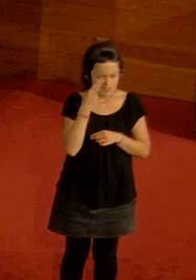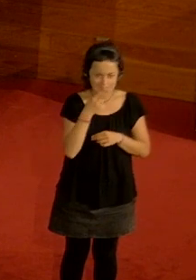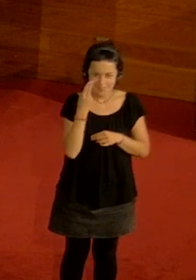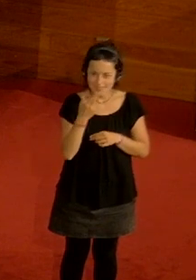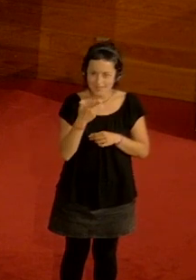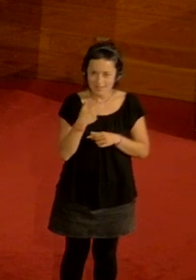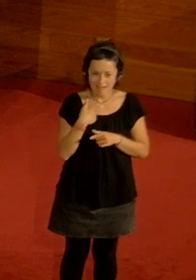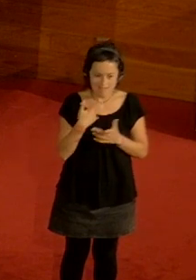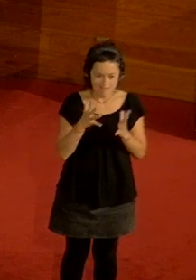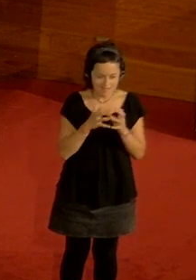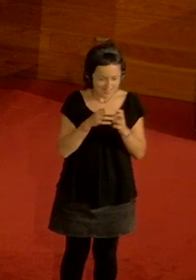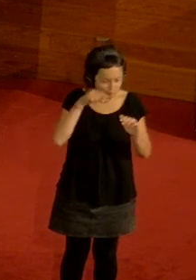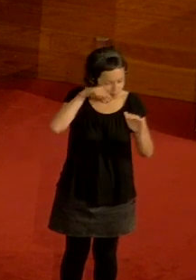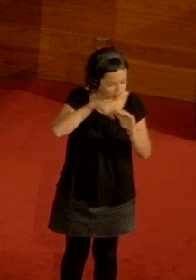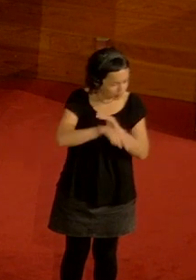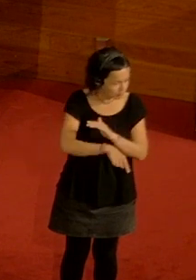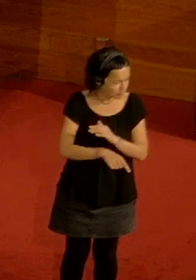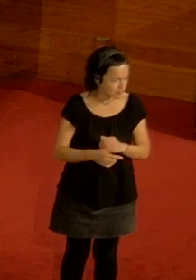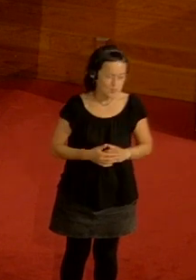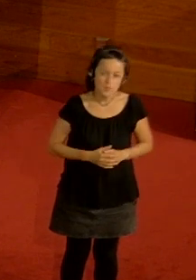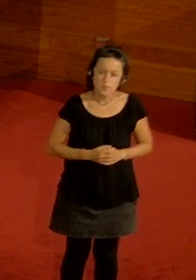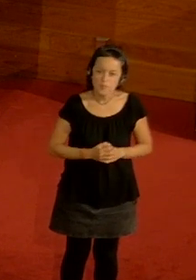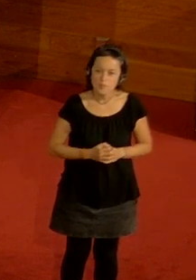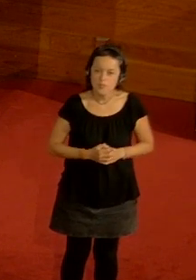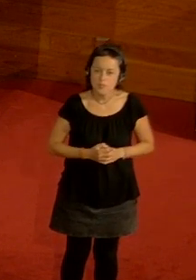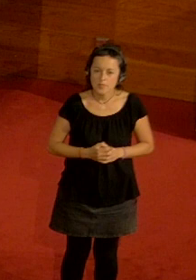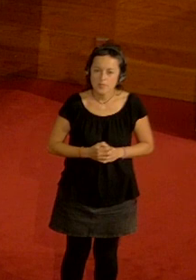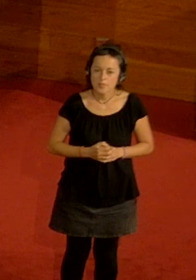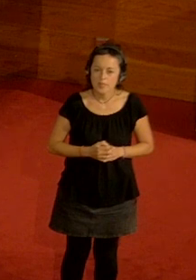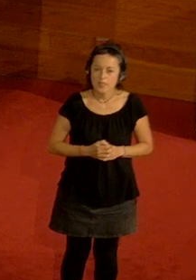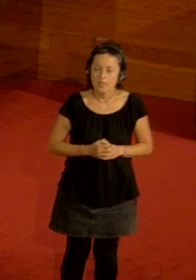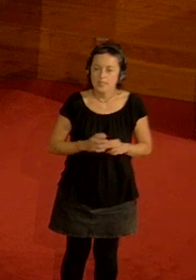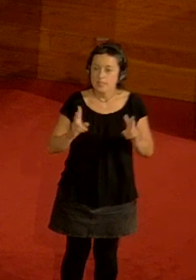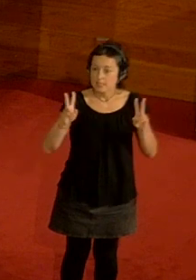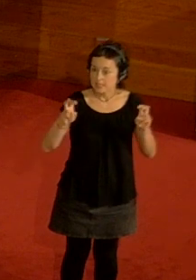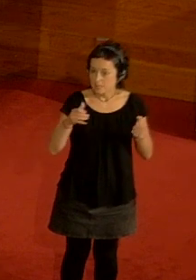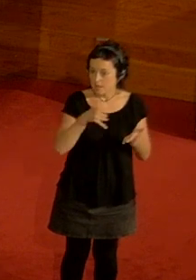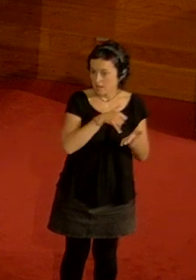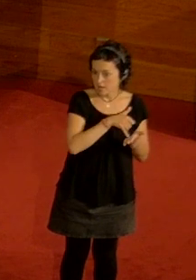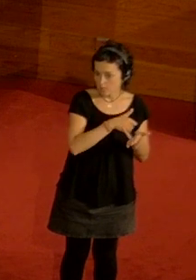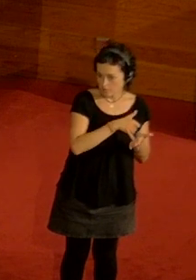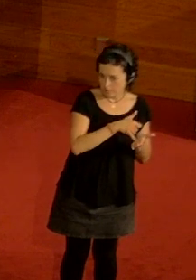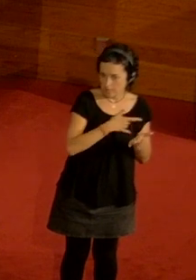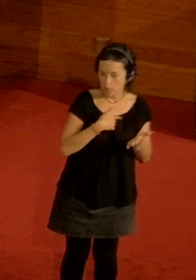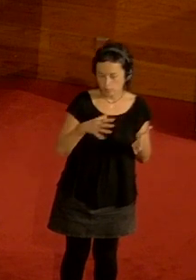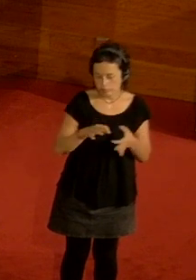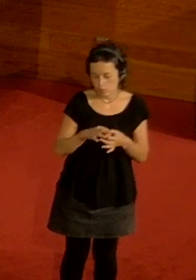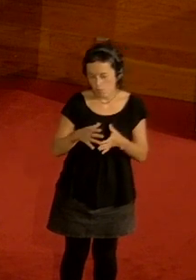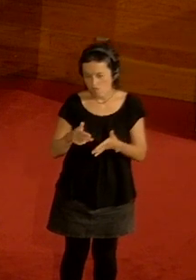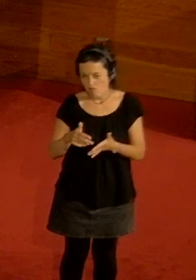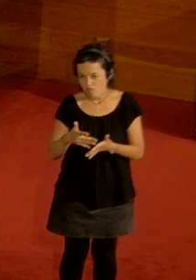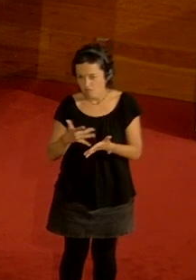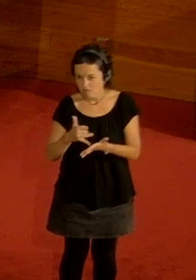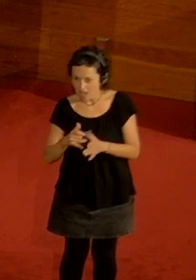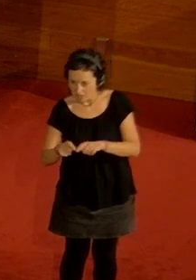de profundizar el tema de la vulnerabilidad que yo vinculo también con el tema de la fragilidad que Procuro